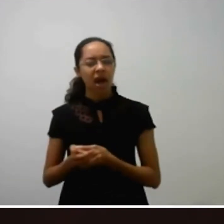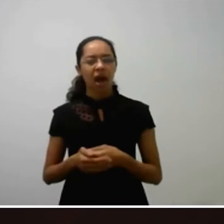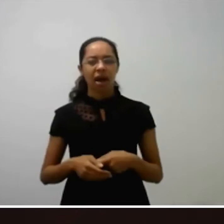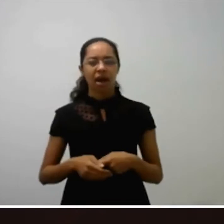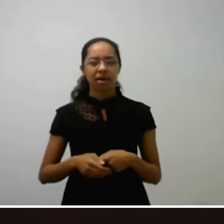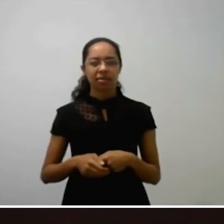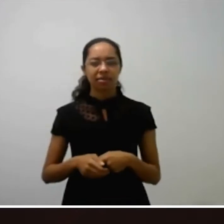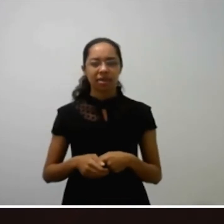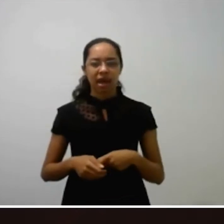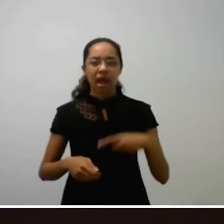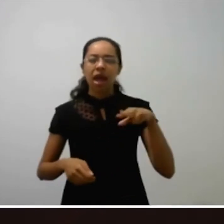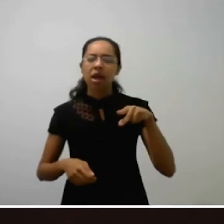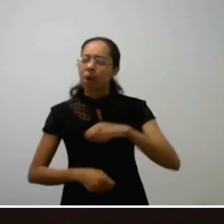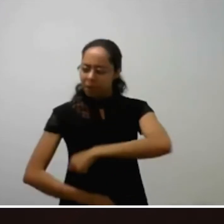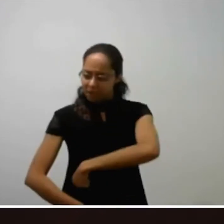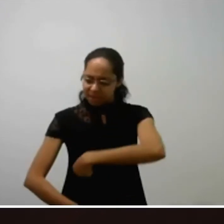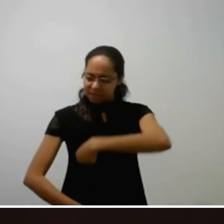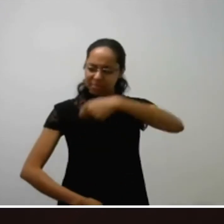Espírito.